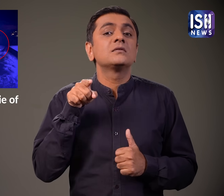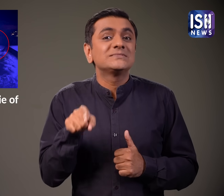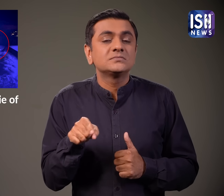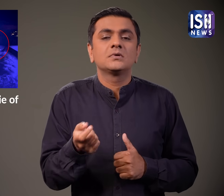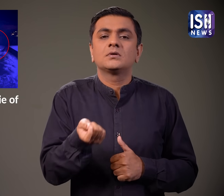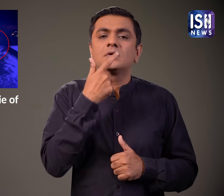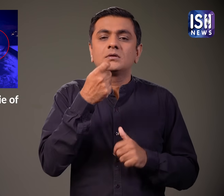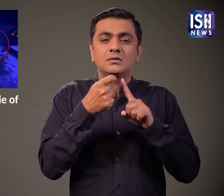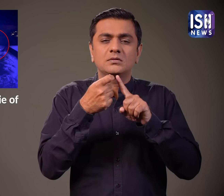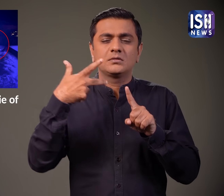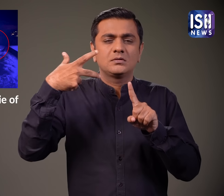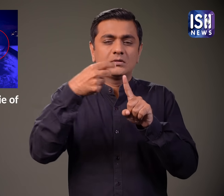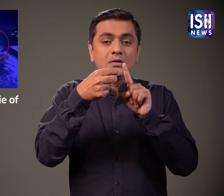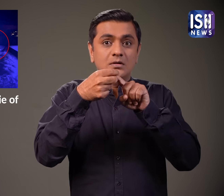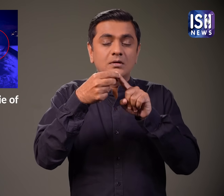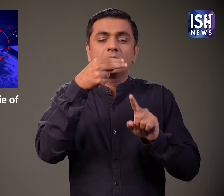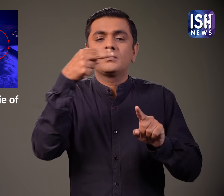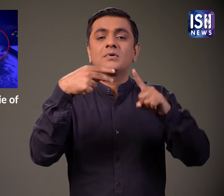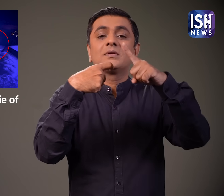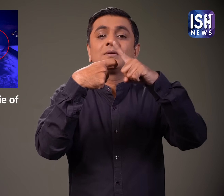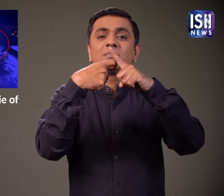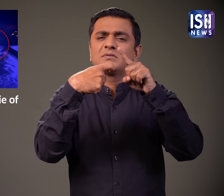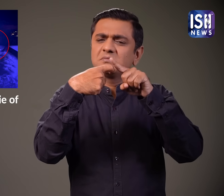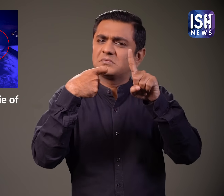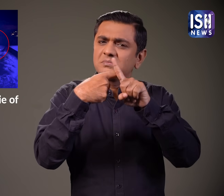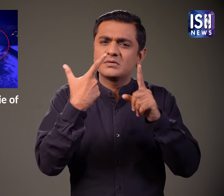केटामाइन इन्फ्यूजन थेरेपी का उप्योग किया था